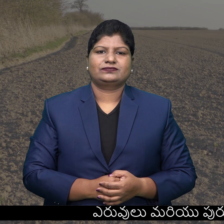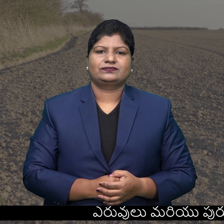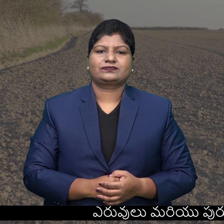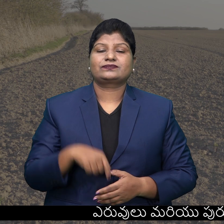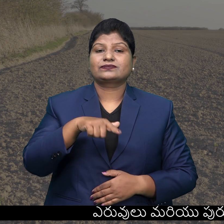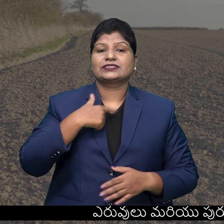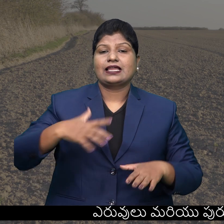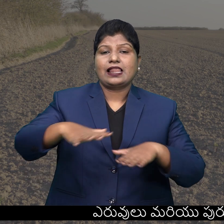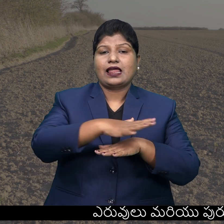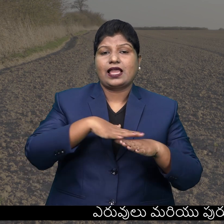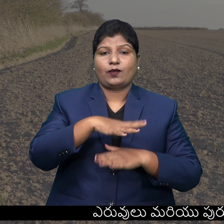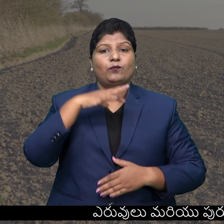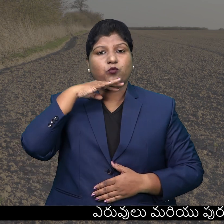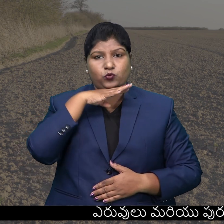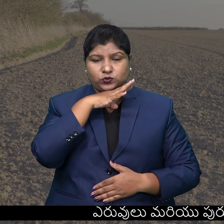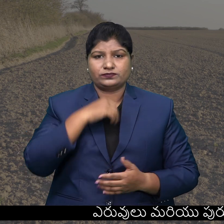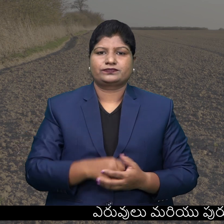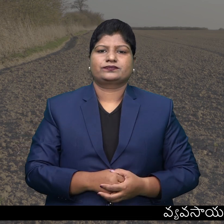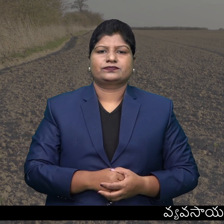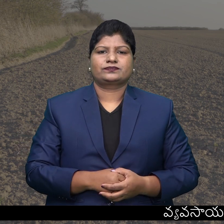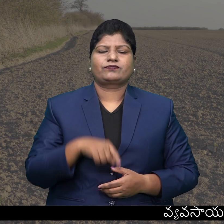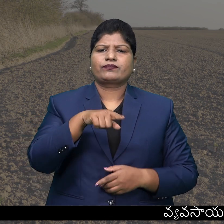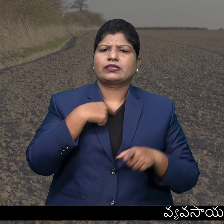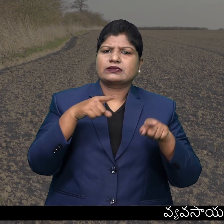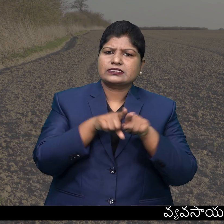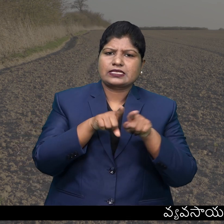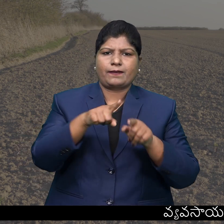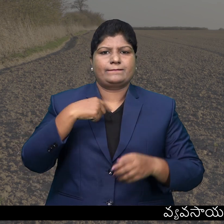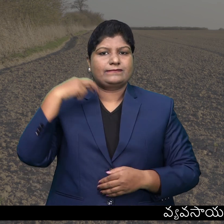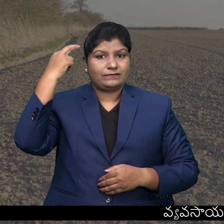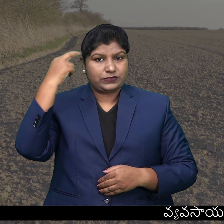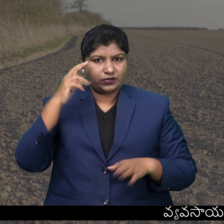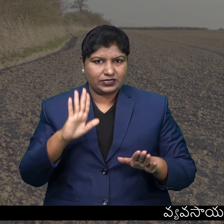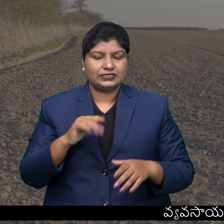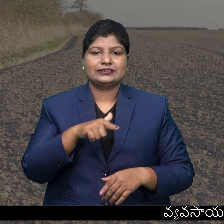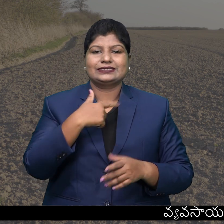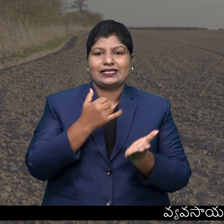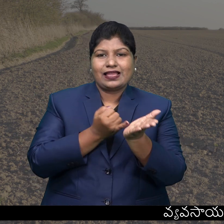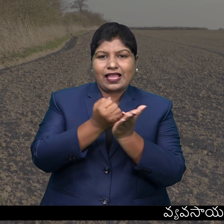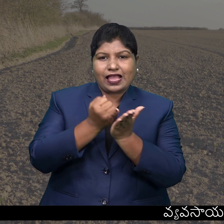ఎరువులు మరియు పురుగుమందుల అవశేషాలతో కూడిన వ్యవసాయ ప్రవాహాల వల్ల కూడా